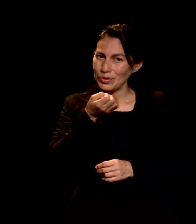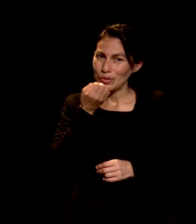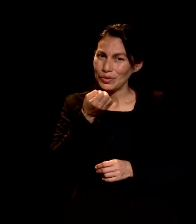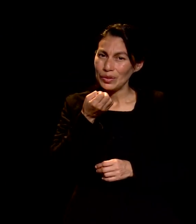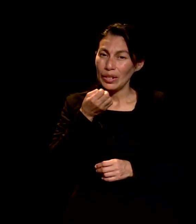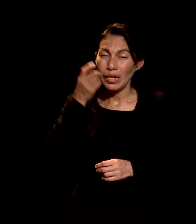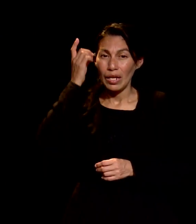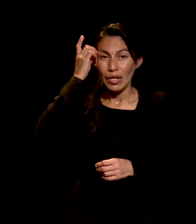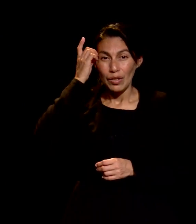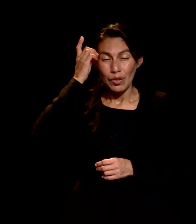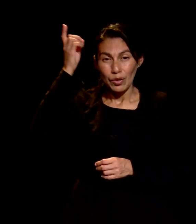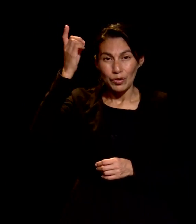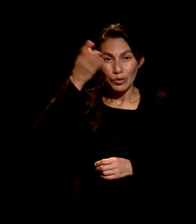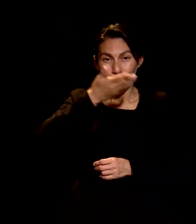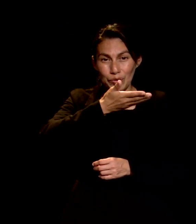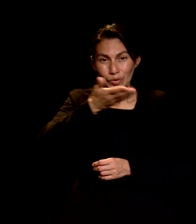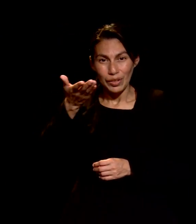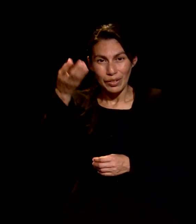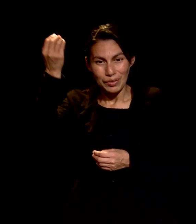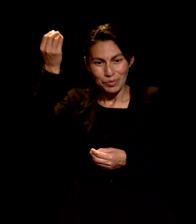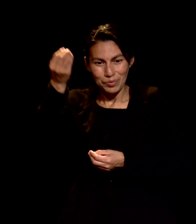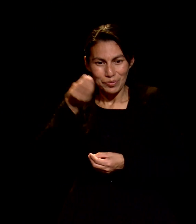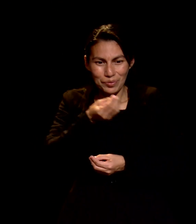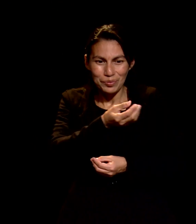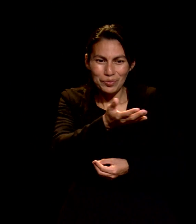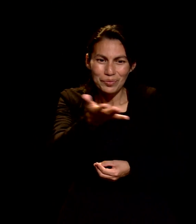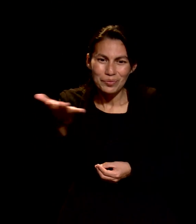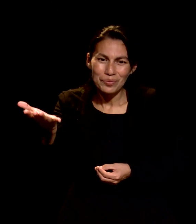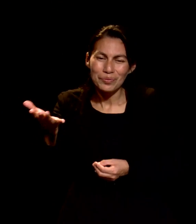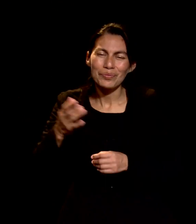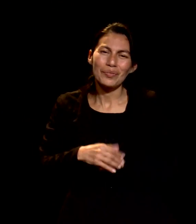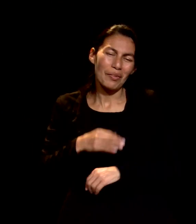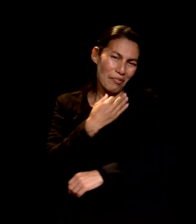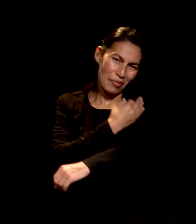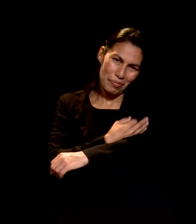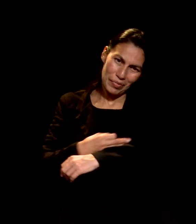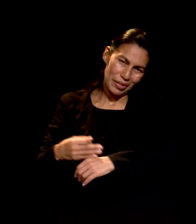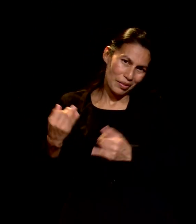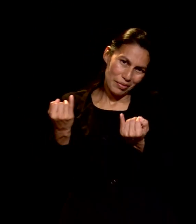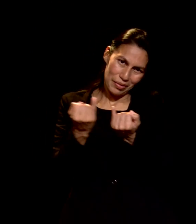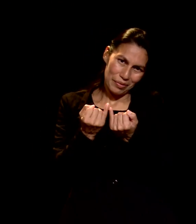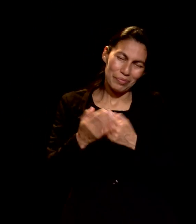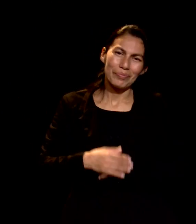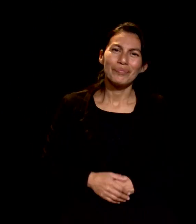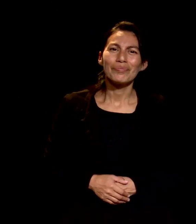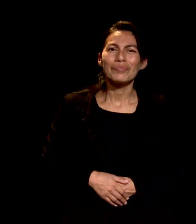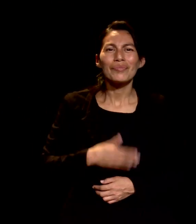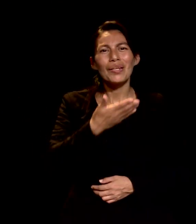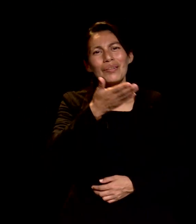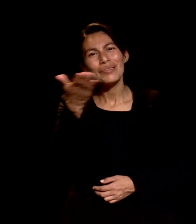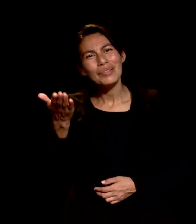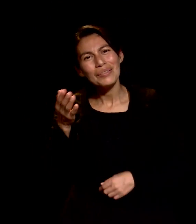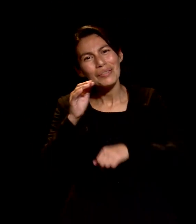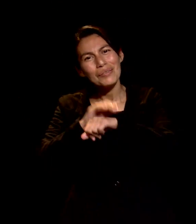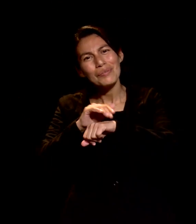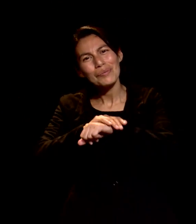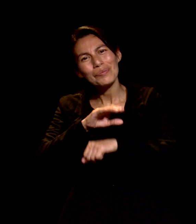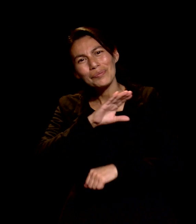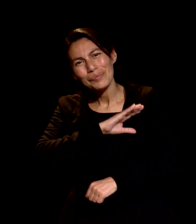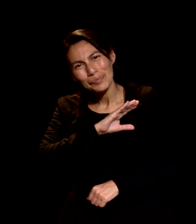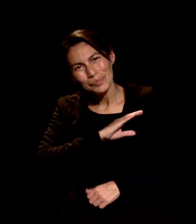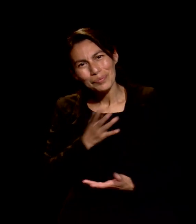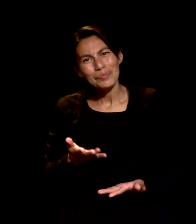Y manifestando Su presencia En medio de ustedes De su familia Amén Gracias Y a ustedes queridos